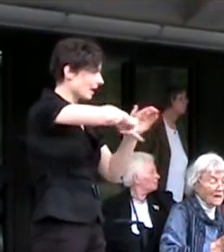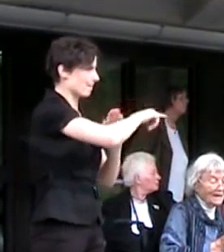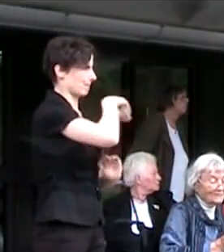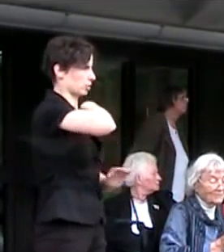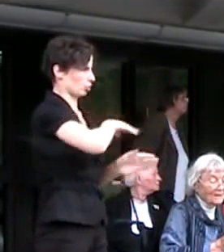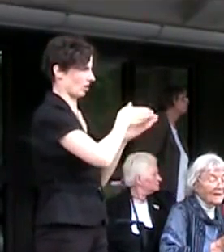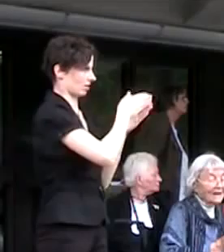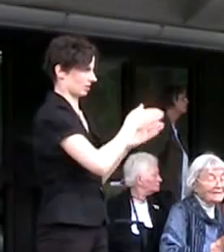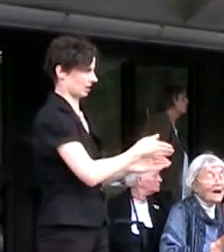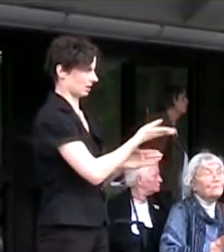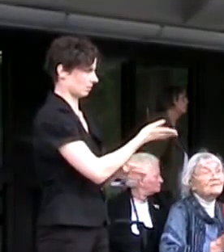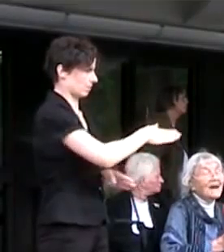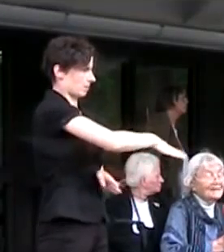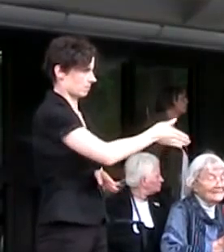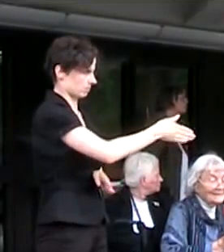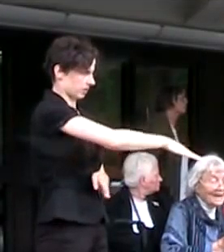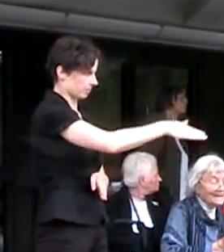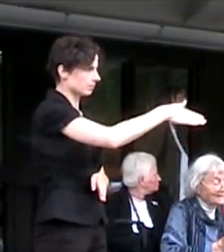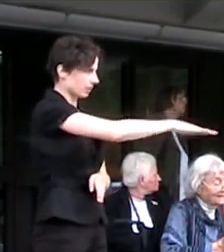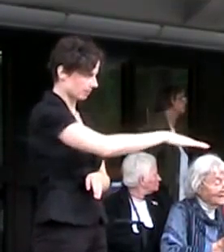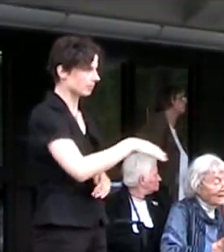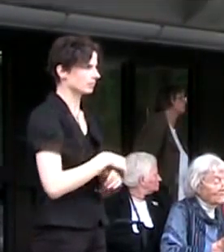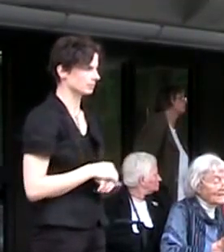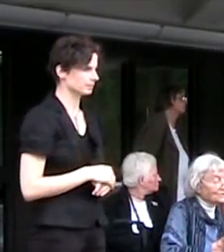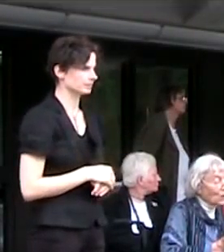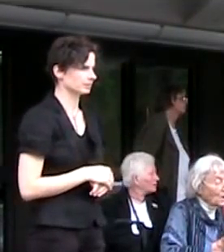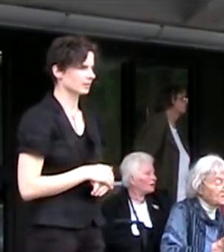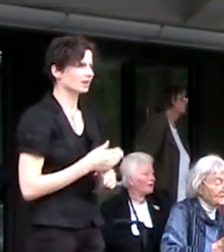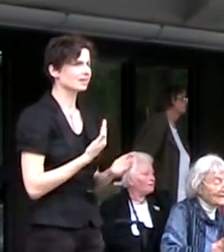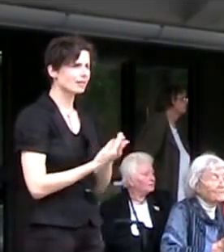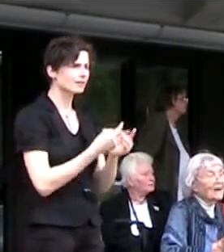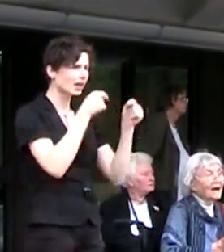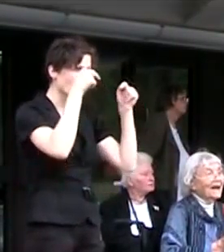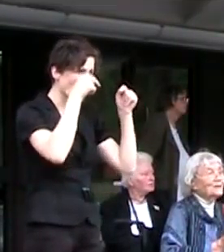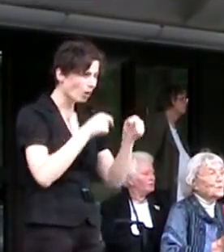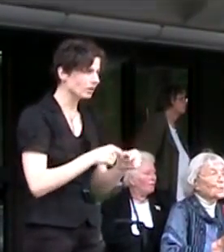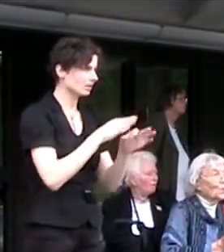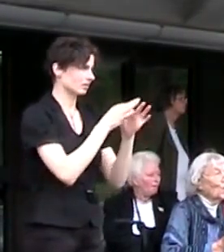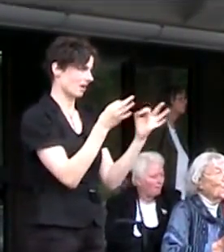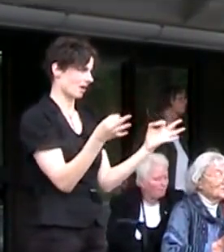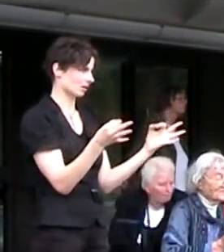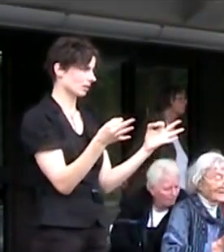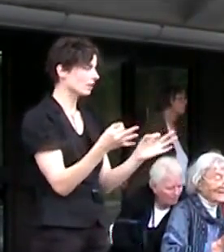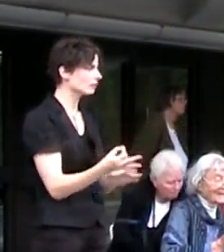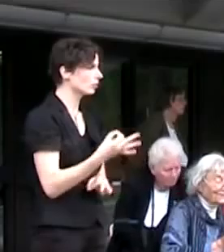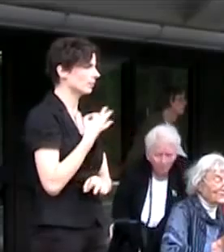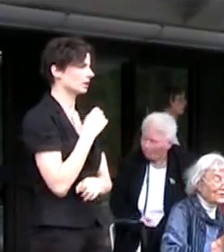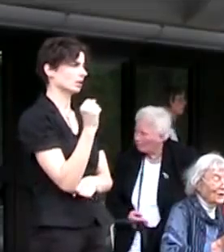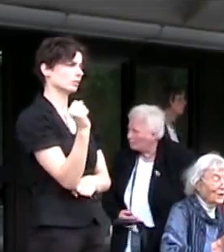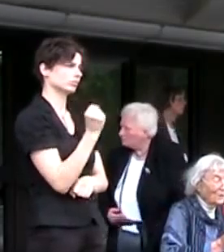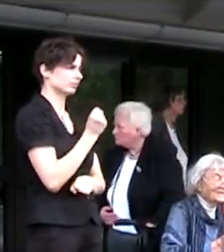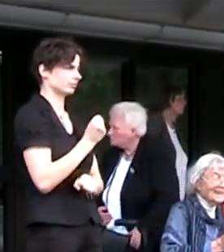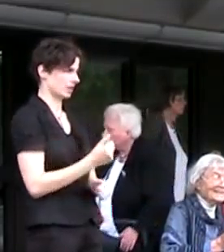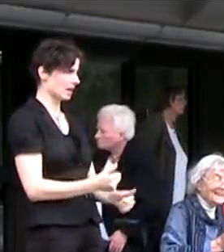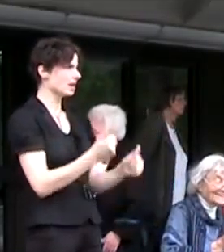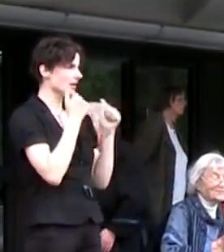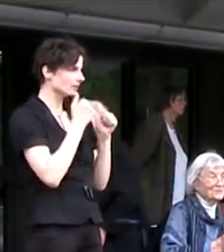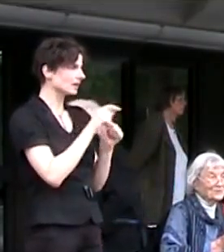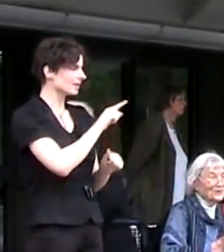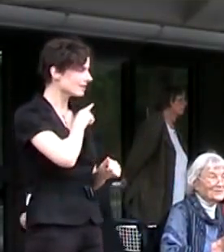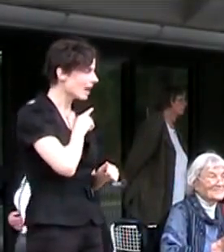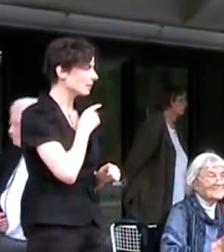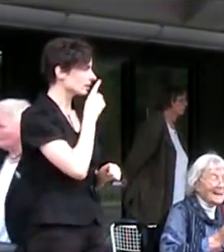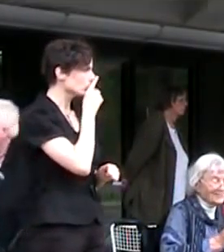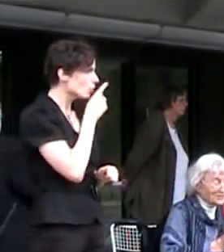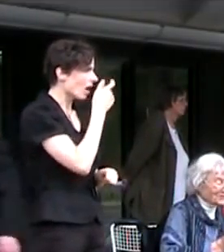zu behalten. Darum ist ein Gedenken wie das heutige eine große Hilfe und Entlastung